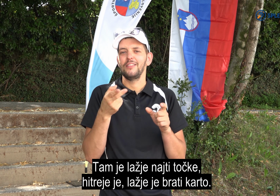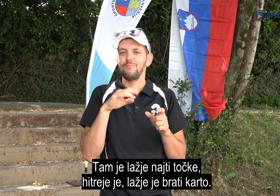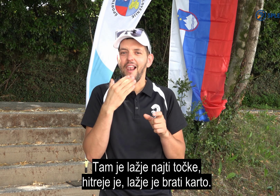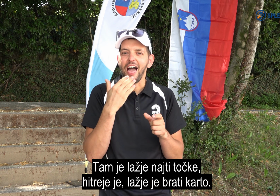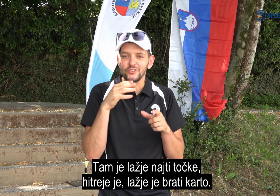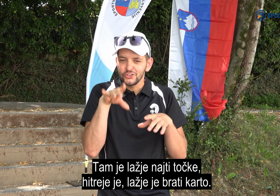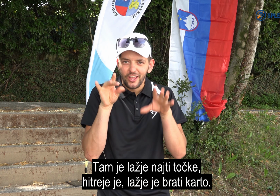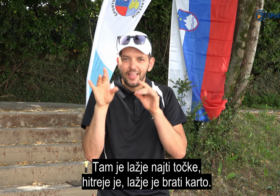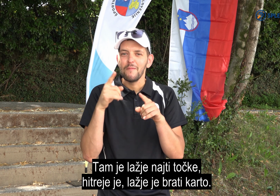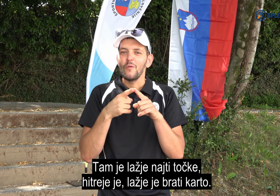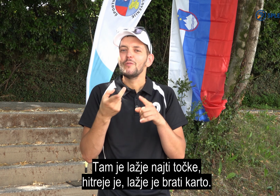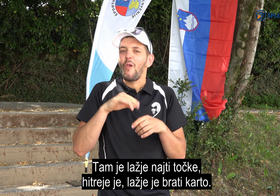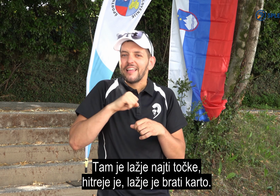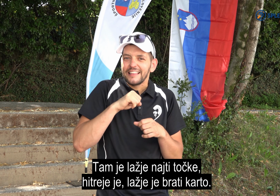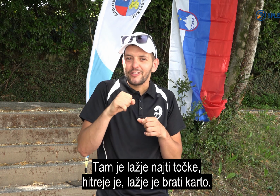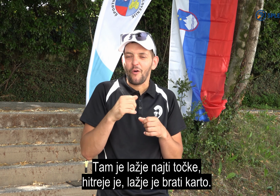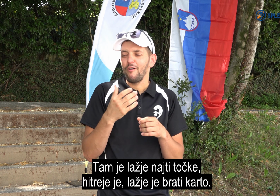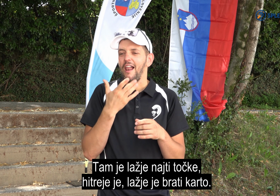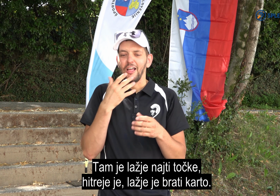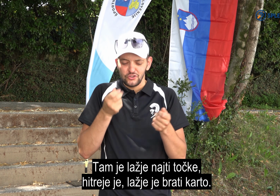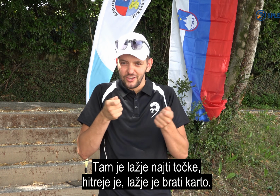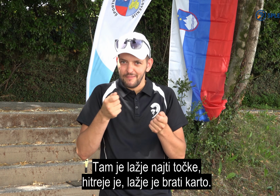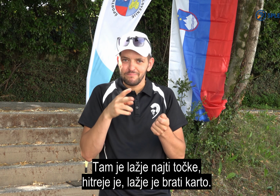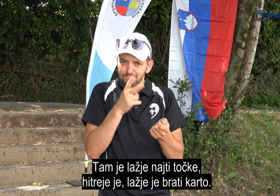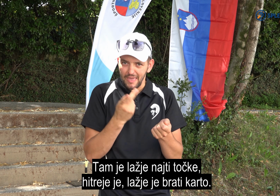najti točke, hitreje je, lažje je brati karto.